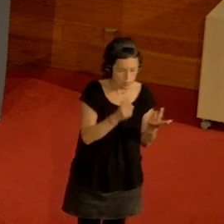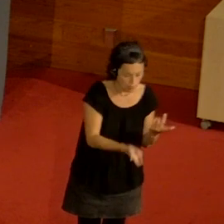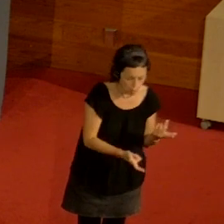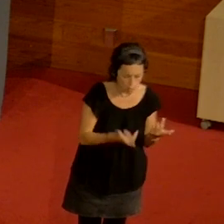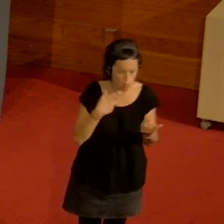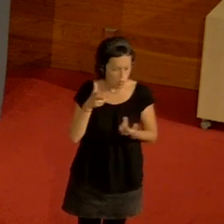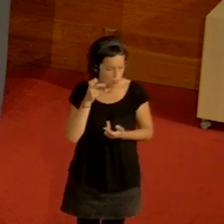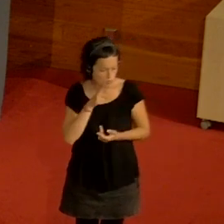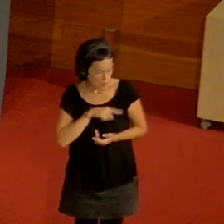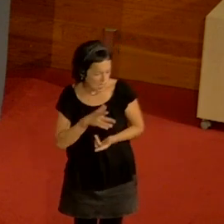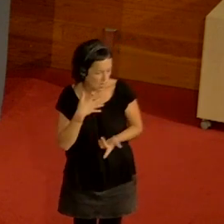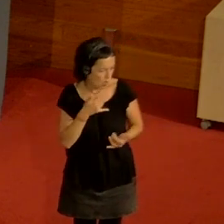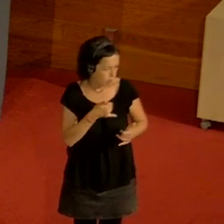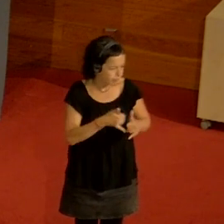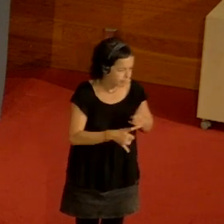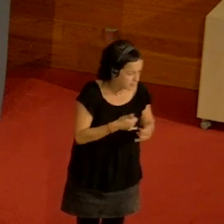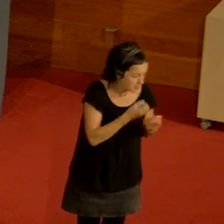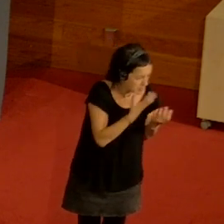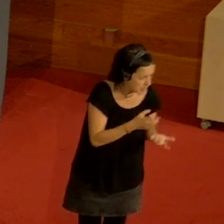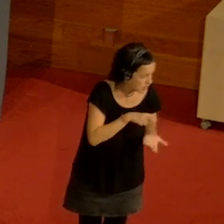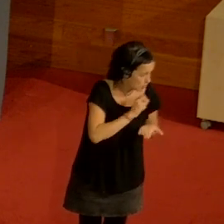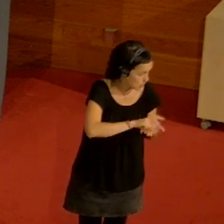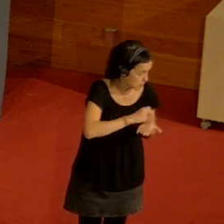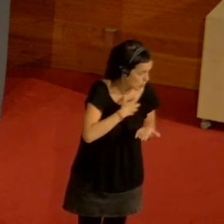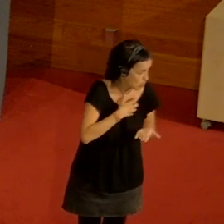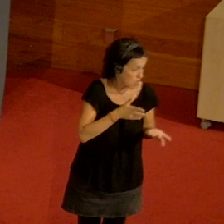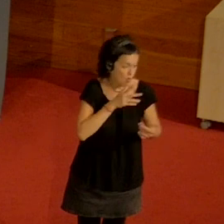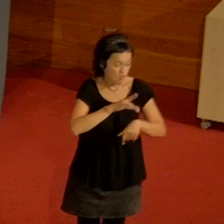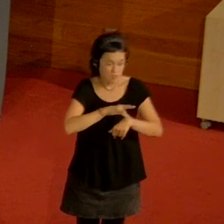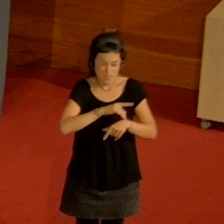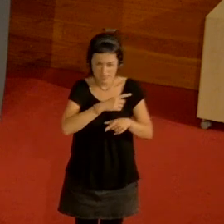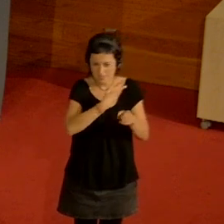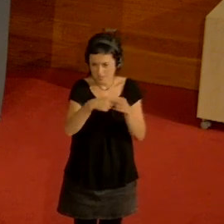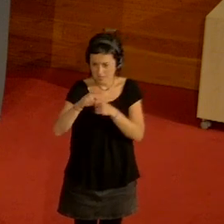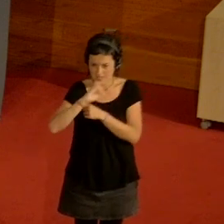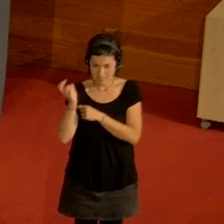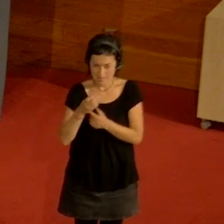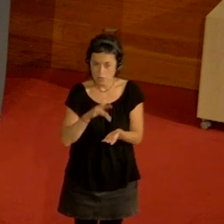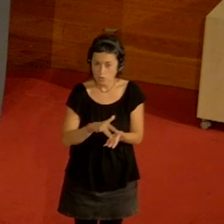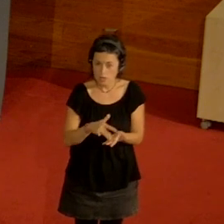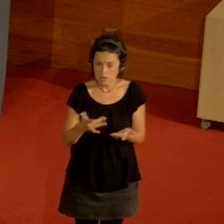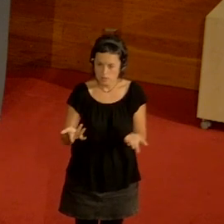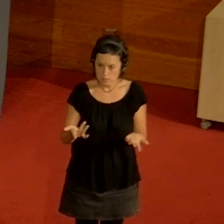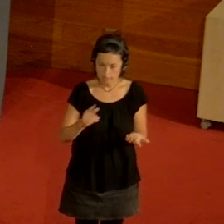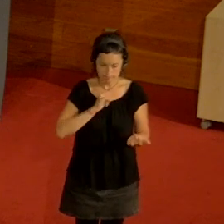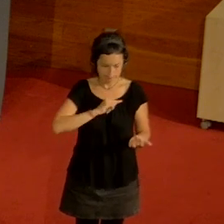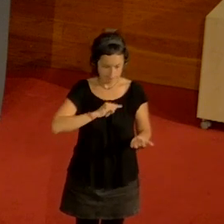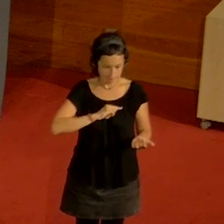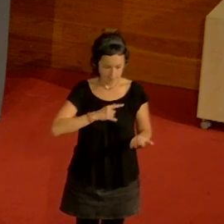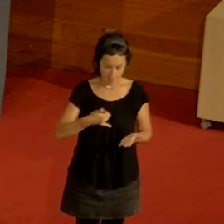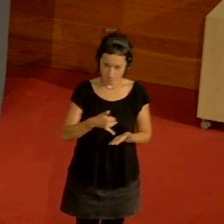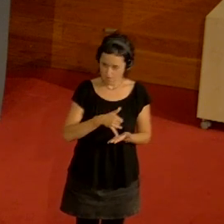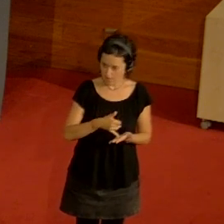caminar otros que tienen muchísima que tienen distintas enfermedades la conciencia de nuestra fragilidad es es es